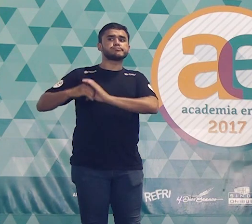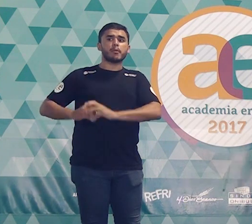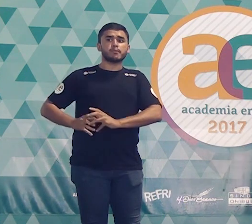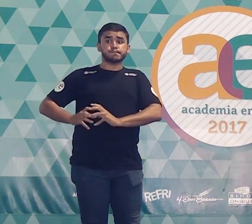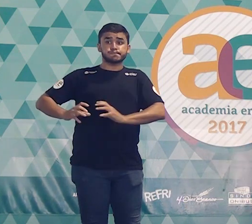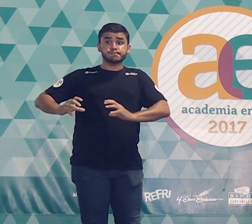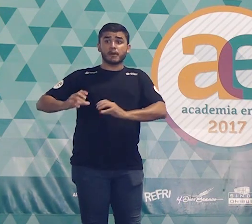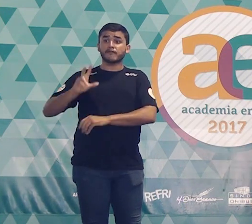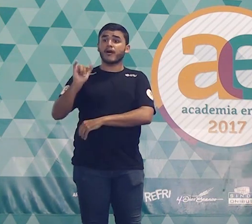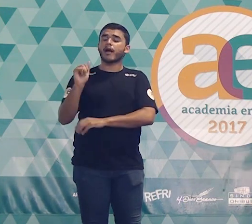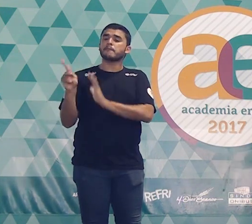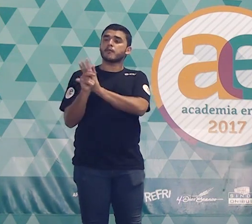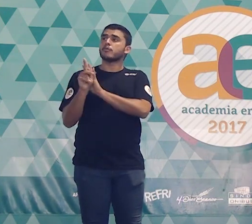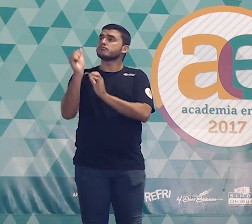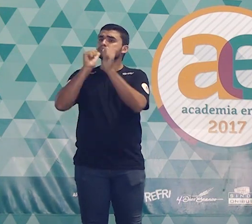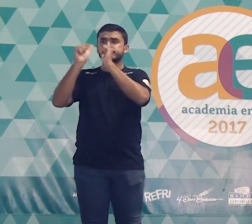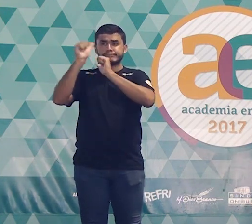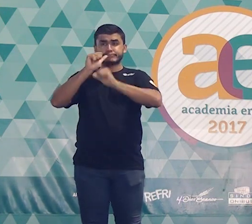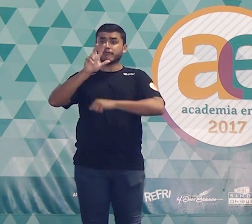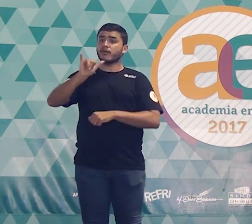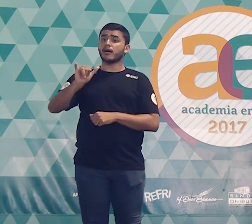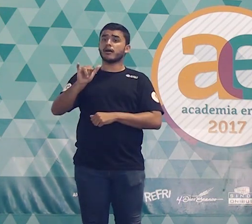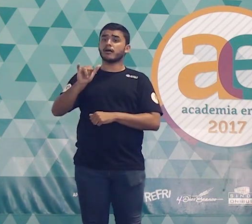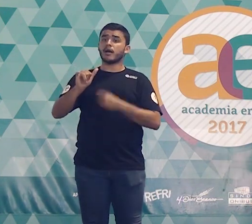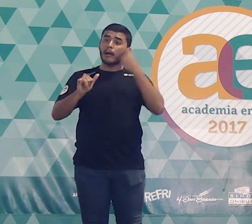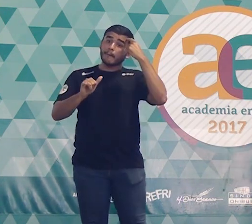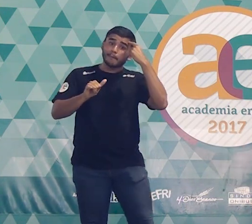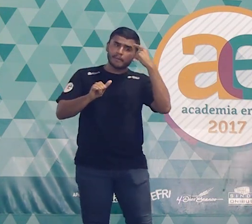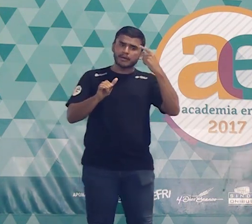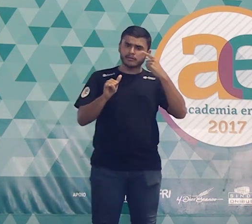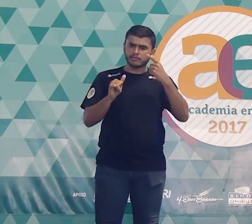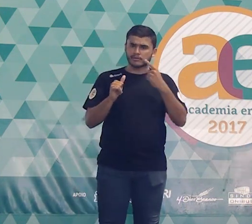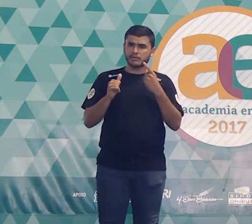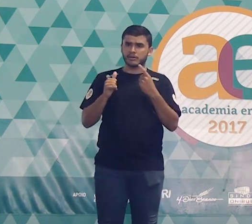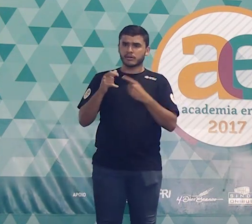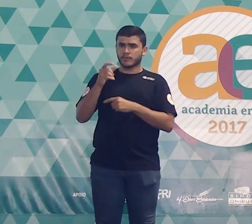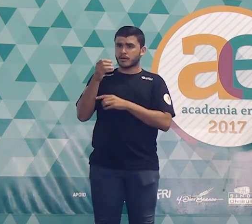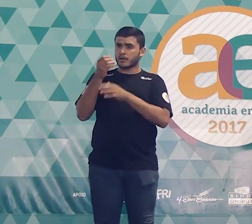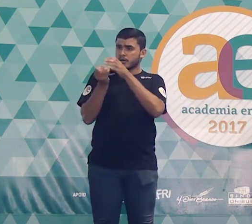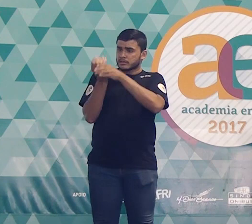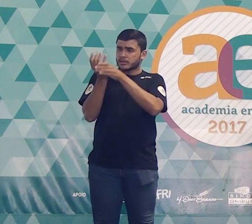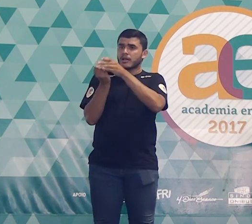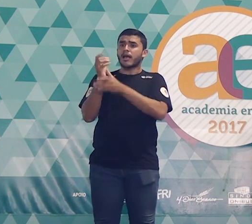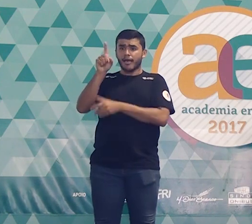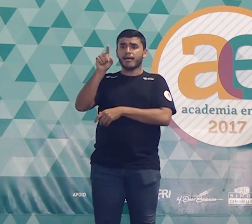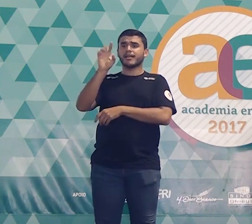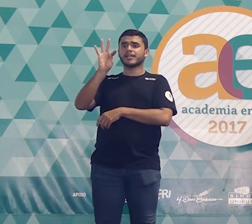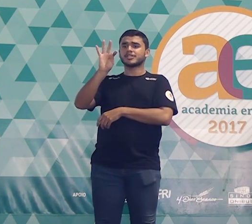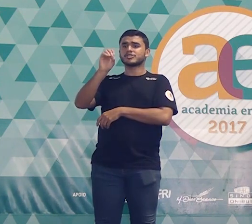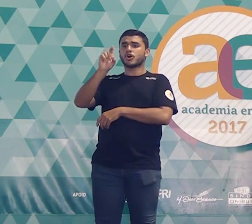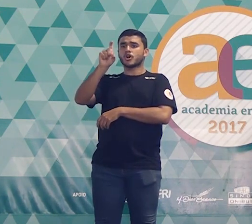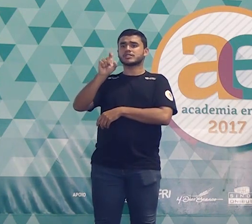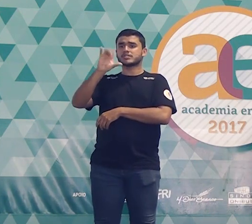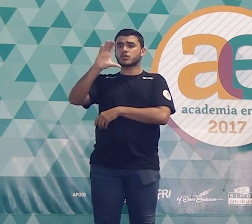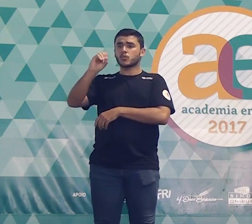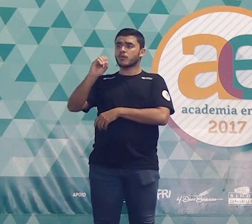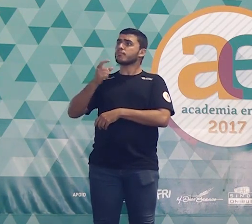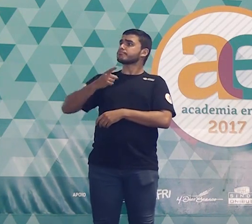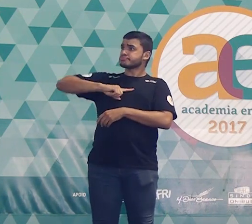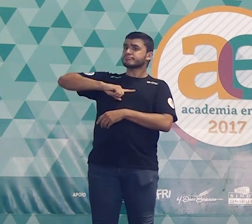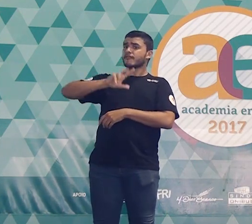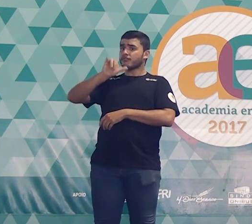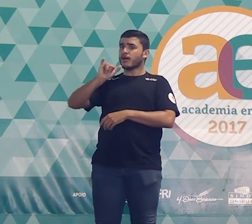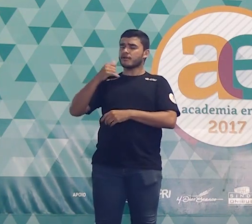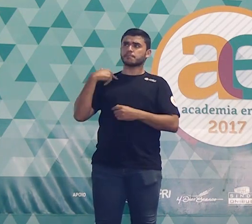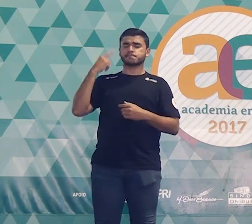Porque você está bebendo. Você está se intoxicando. Rodrigo, bebida é tóxico? Sim, bebida é um tóxico, tá? Então, quando